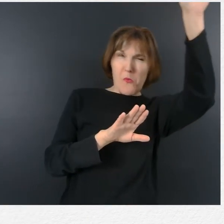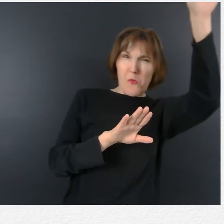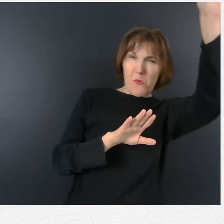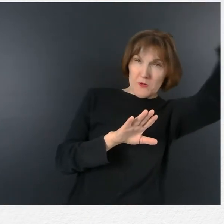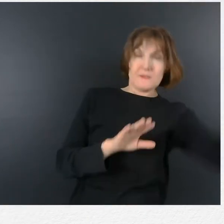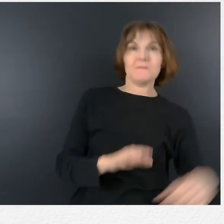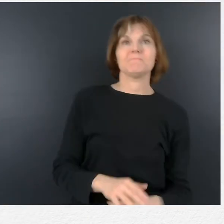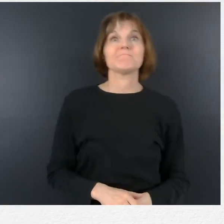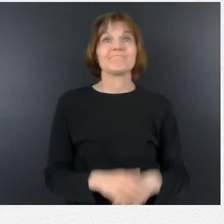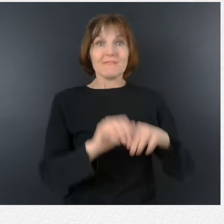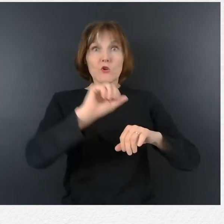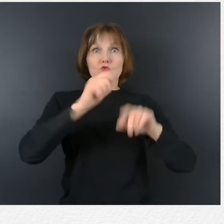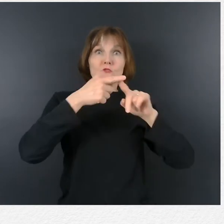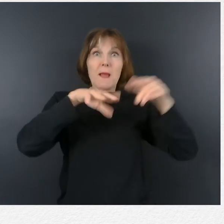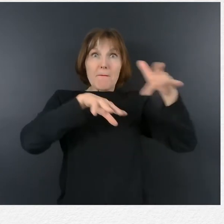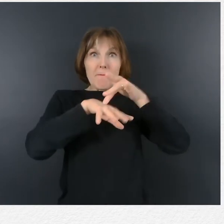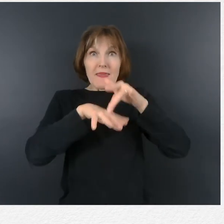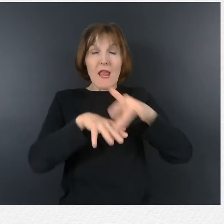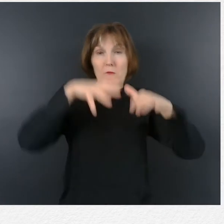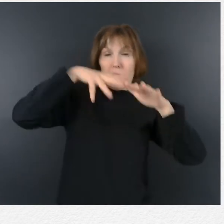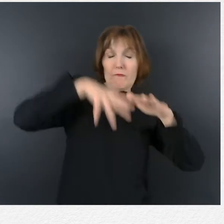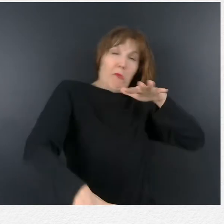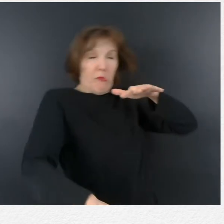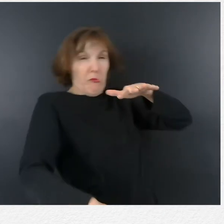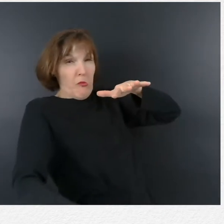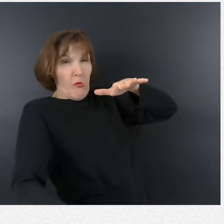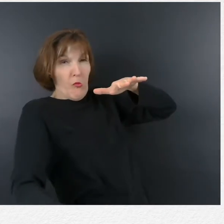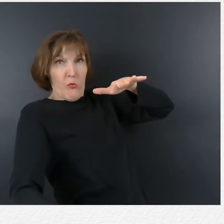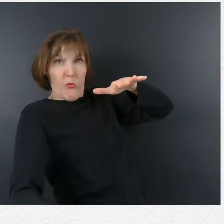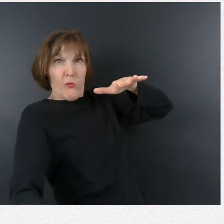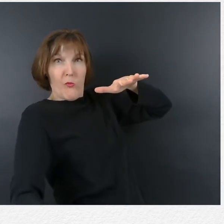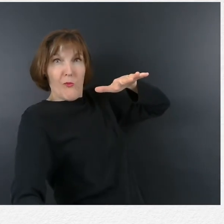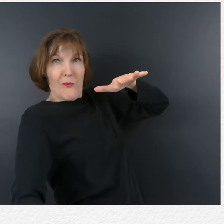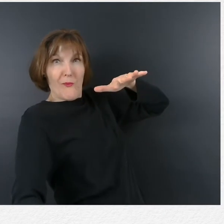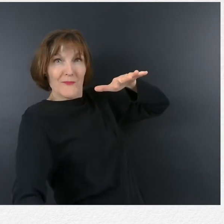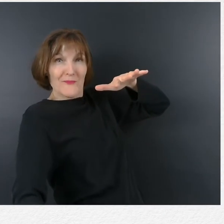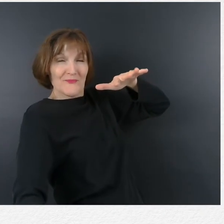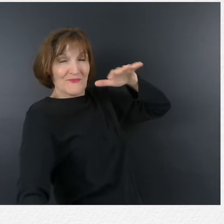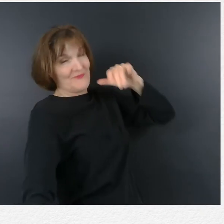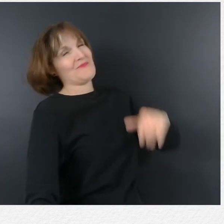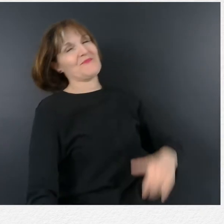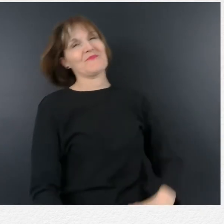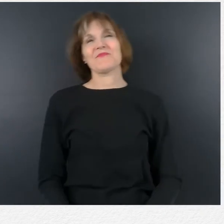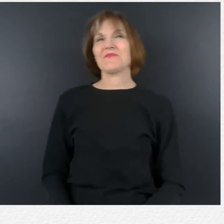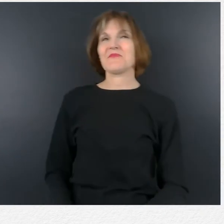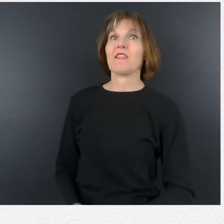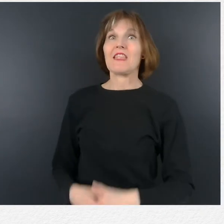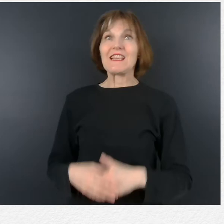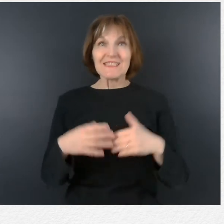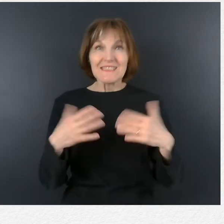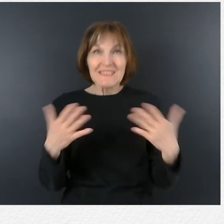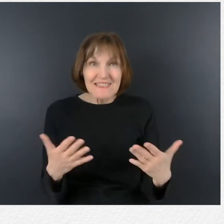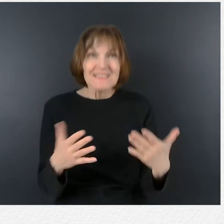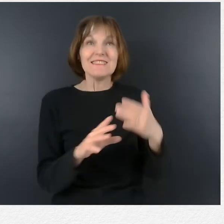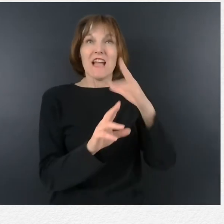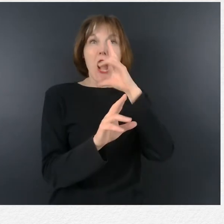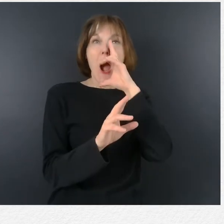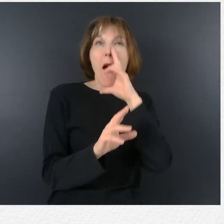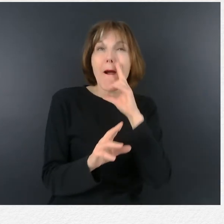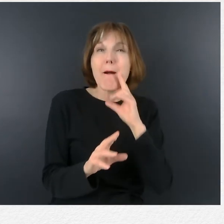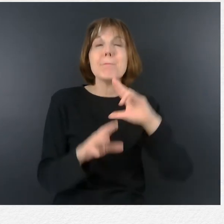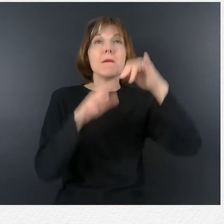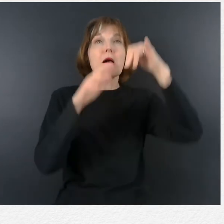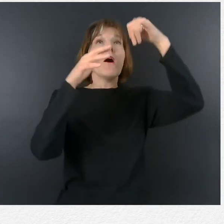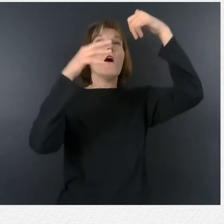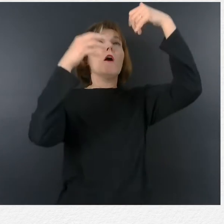l'autre pied entreprit une expédition vers le soleil couchant. Et le milliardaire tomba assis sur la première